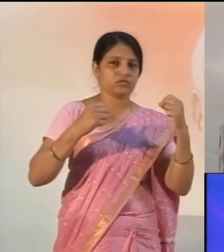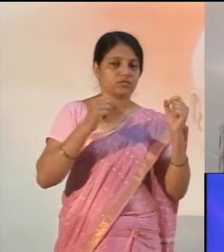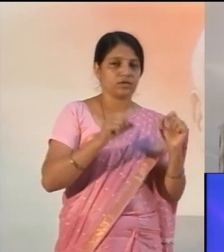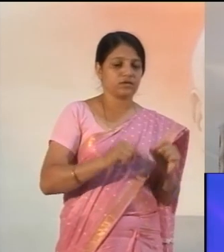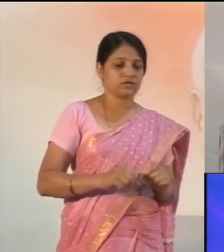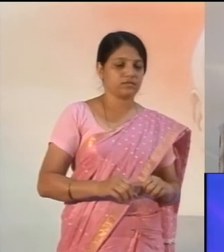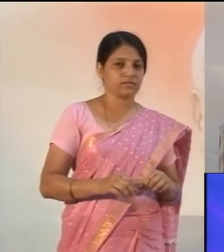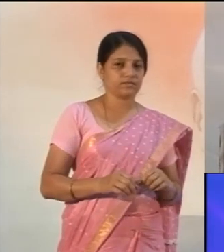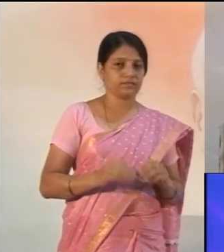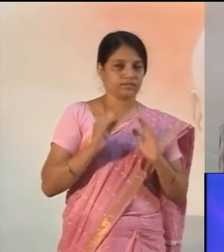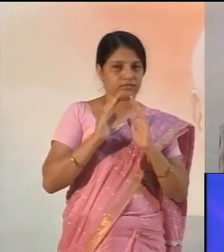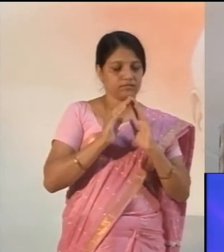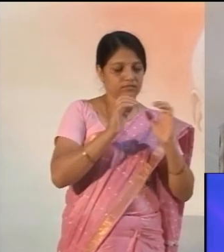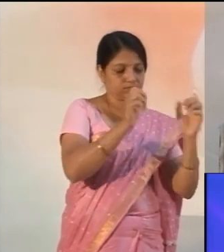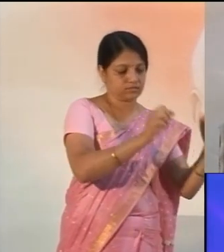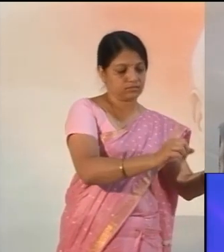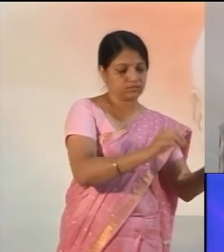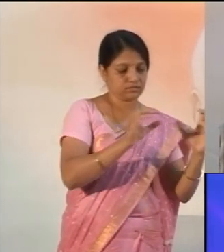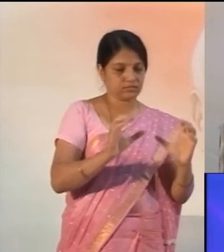सभी को व्यवस्थित स्थान पर रखें।